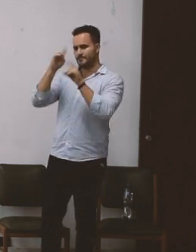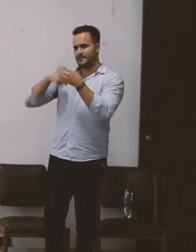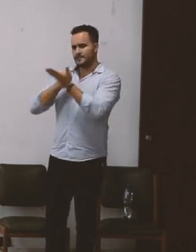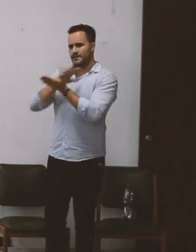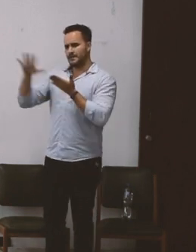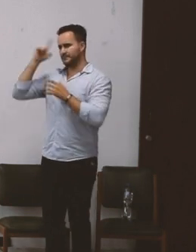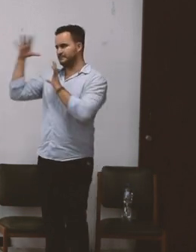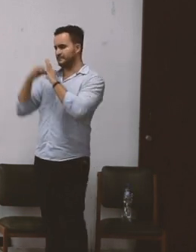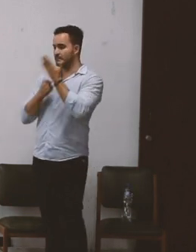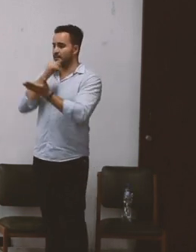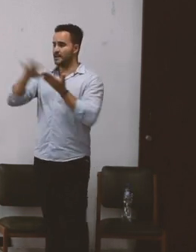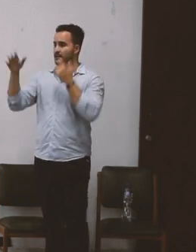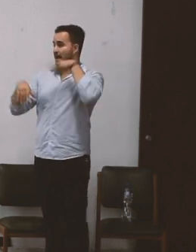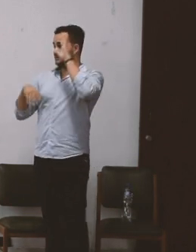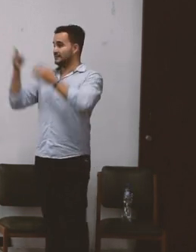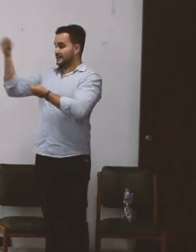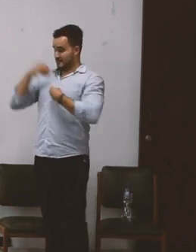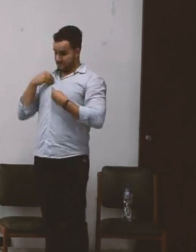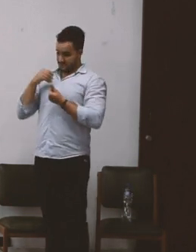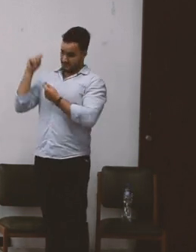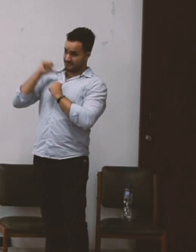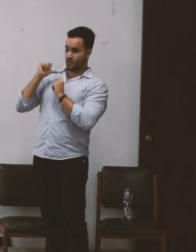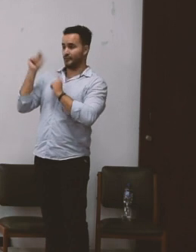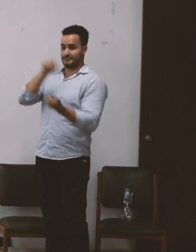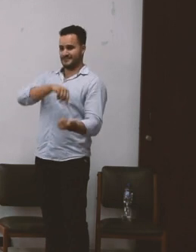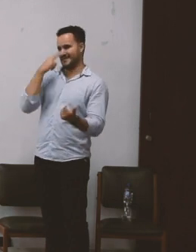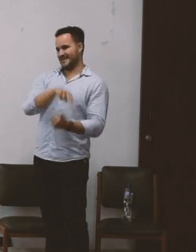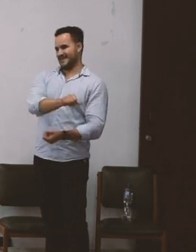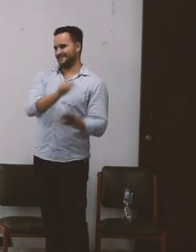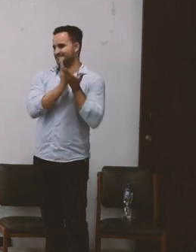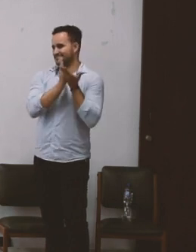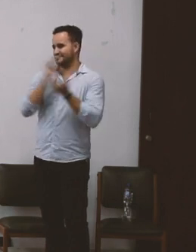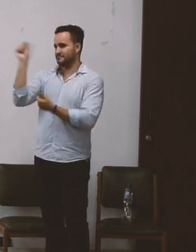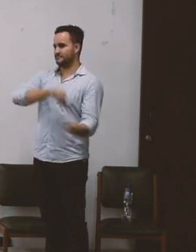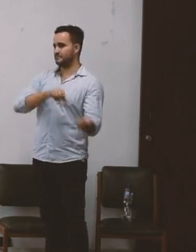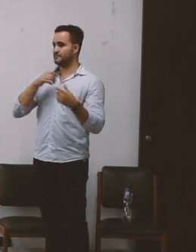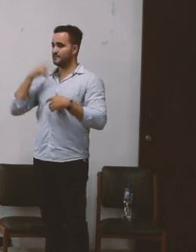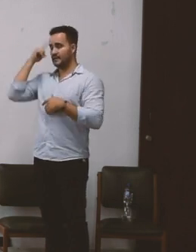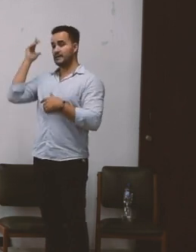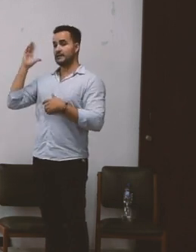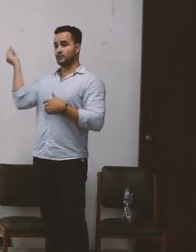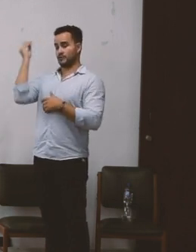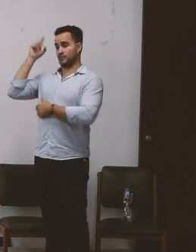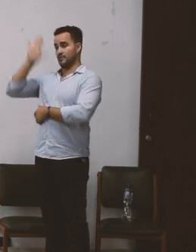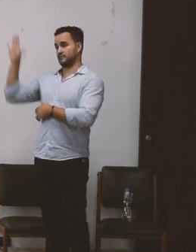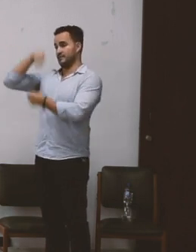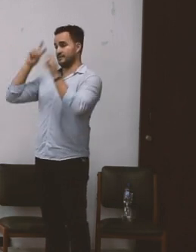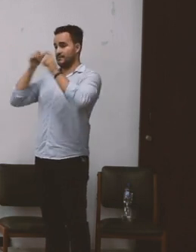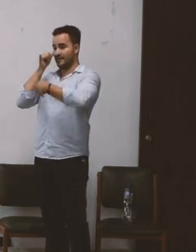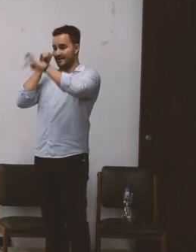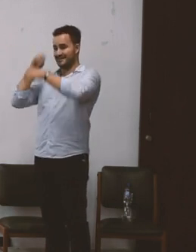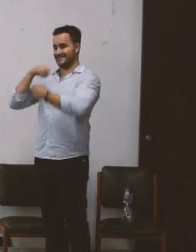que sobre todo utilizo para costear la educación de mi hija. Bueno, yo no recibo una beca del Consejo Nacional de Ciencia y Tecnología, que